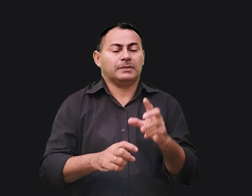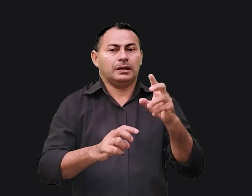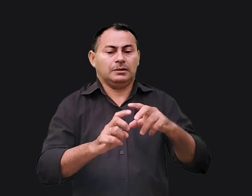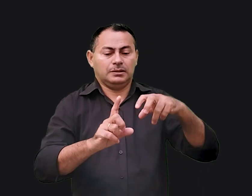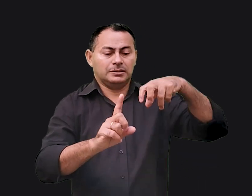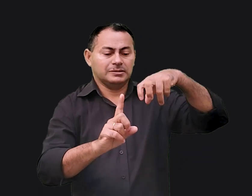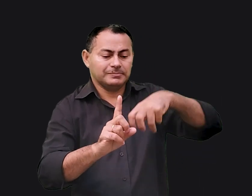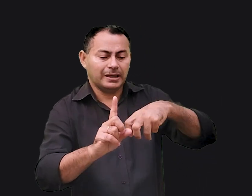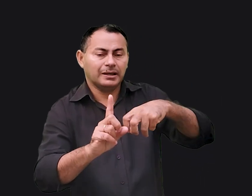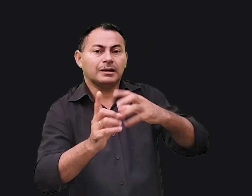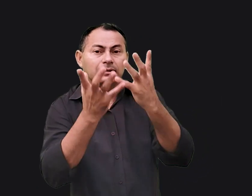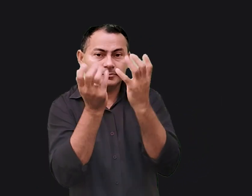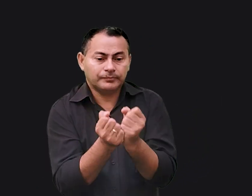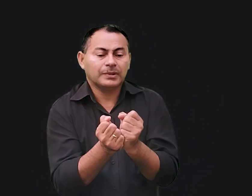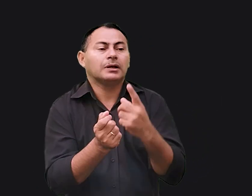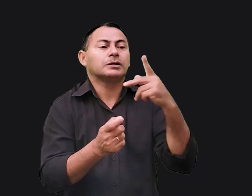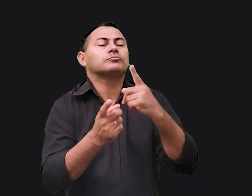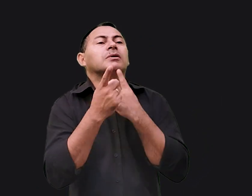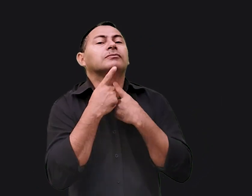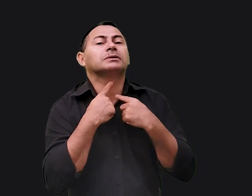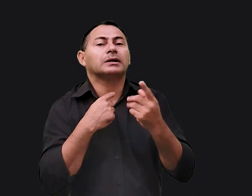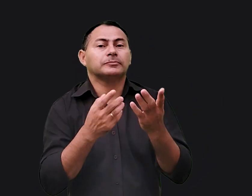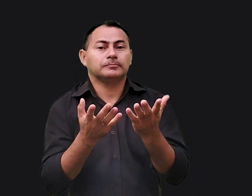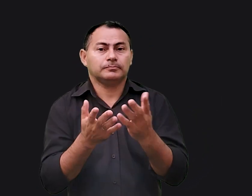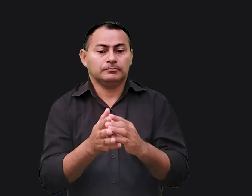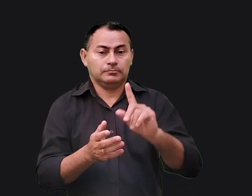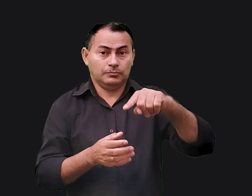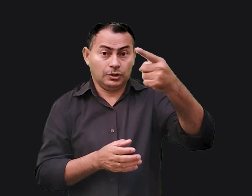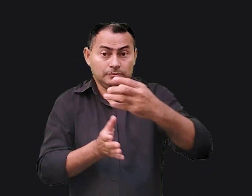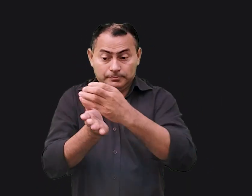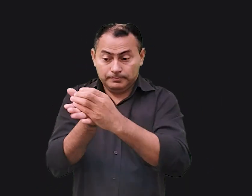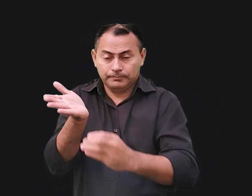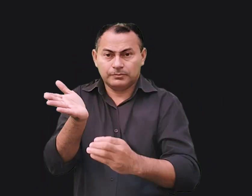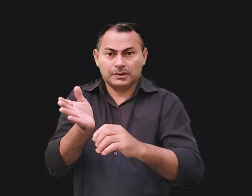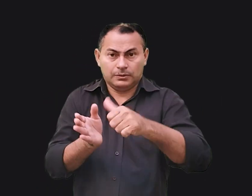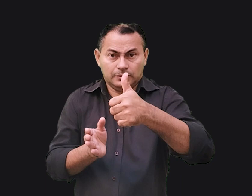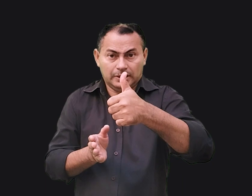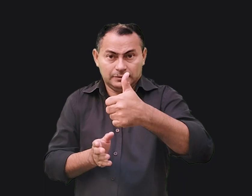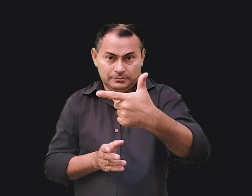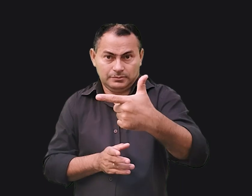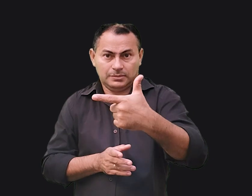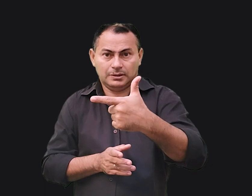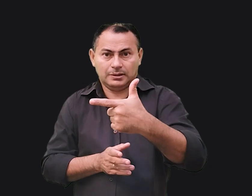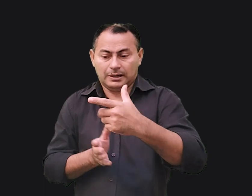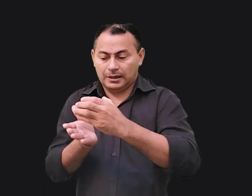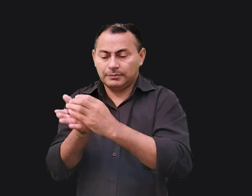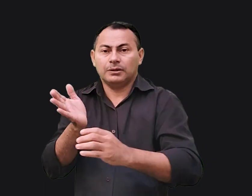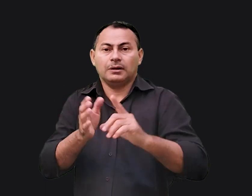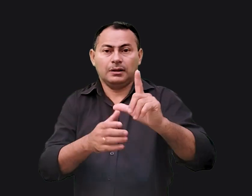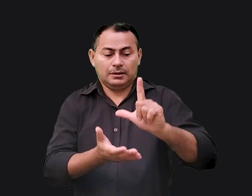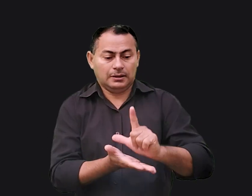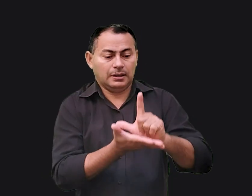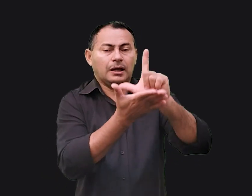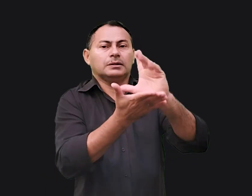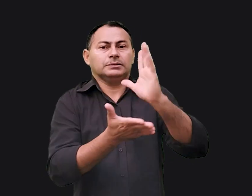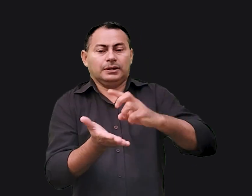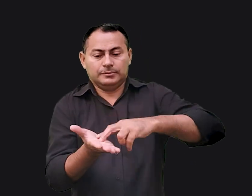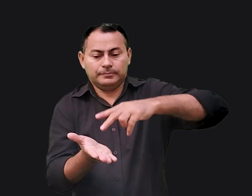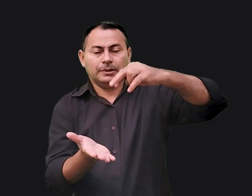ela estava aos seus pés aceitando sua vontade. No próximo capítulo, o 12º, Lázaro já ressuscitou